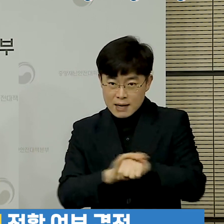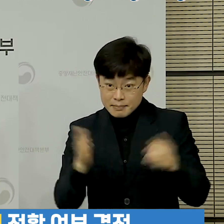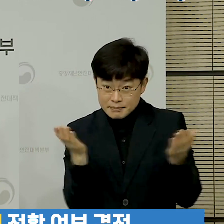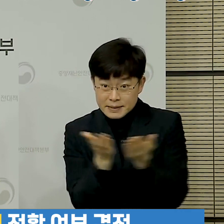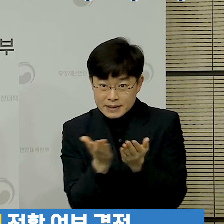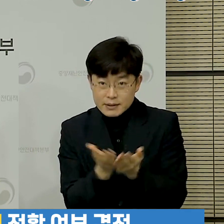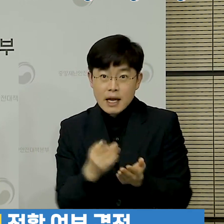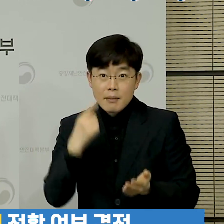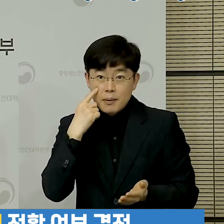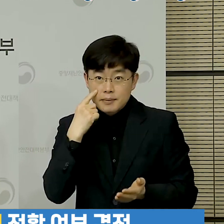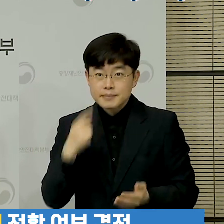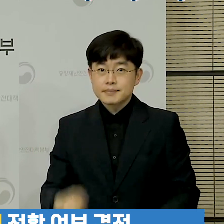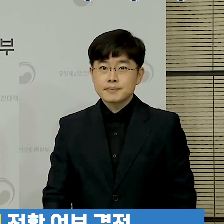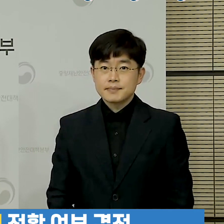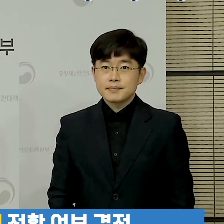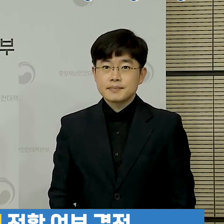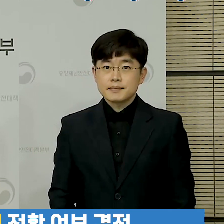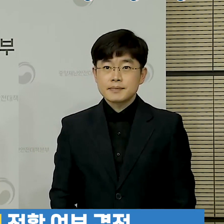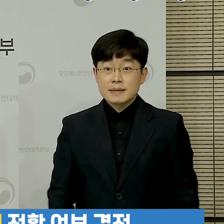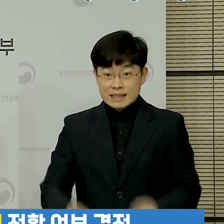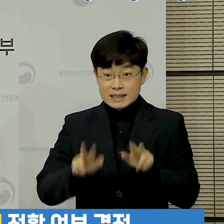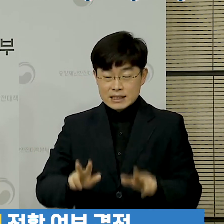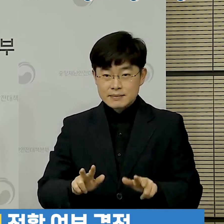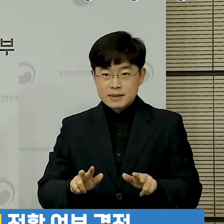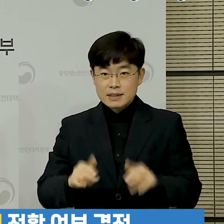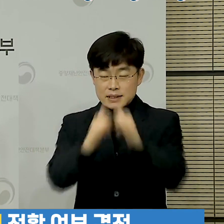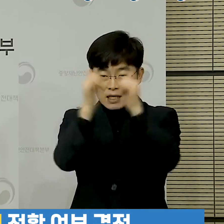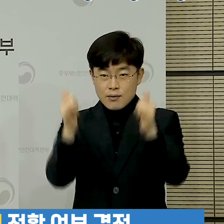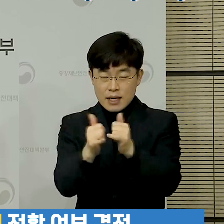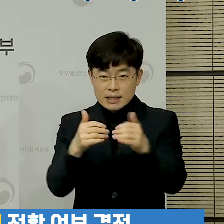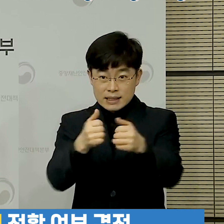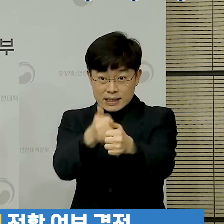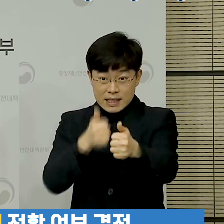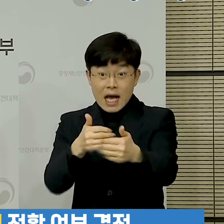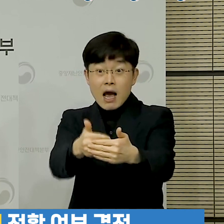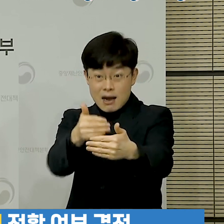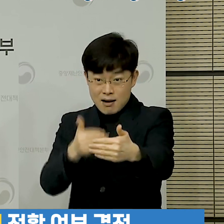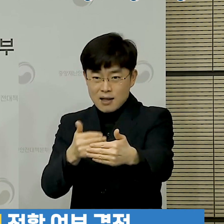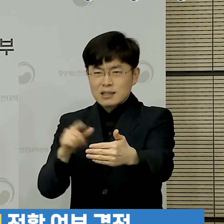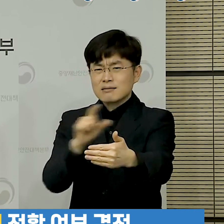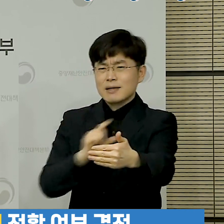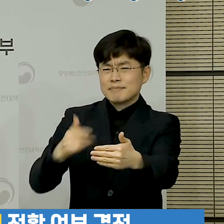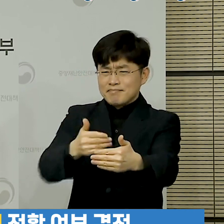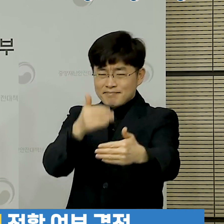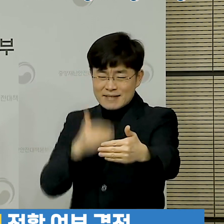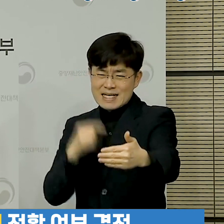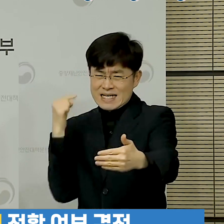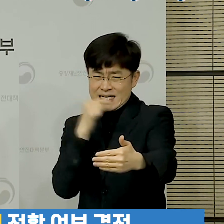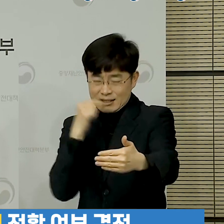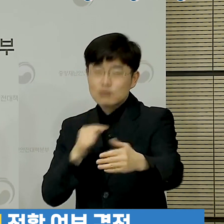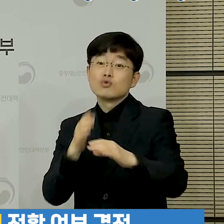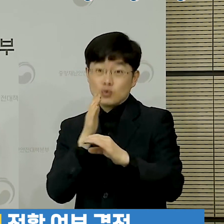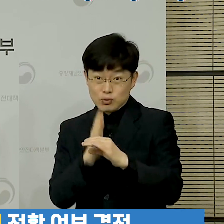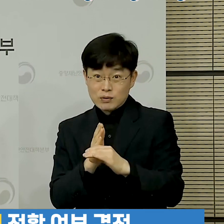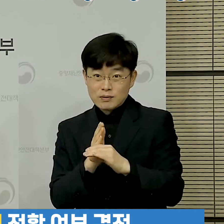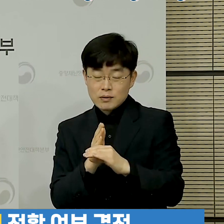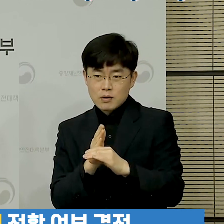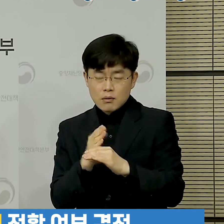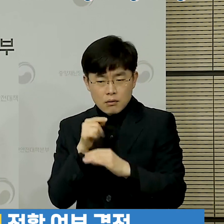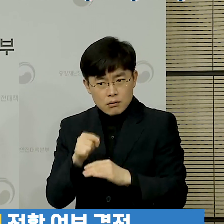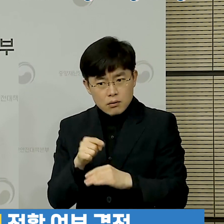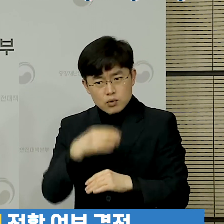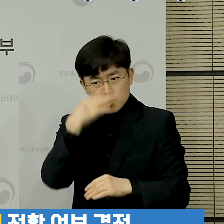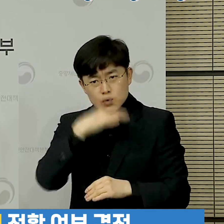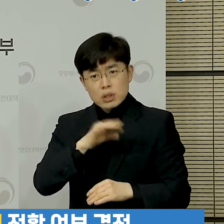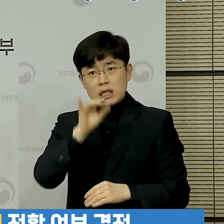다만 지금 이제 강화된 사회적 거리두기를 저희가 보름간 전개를 하고 있는 중인데 그 결과를